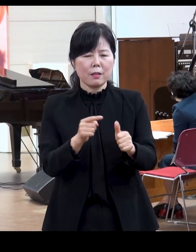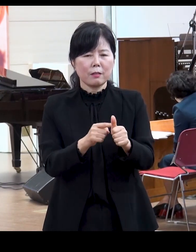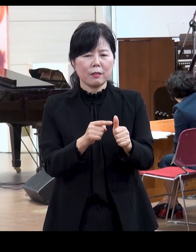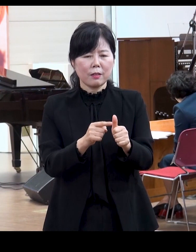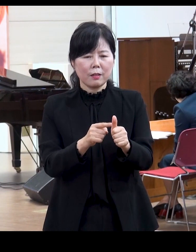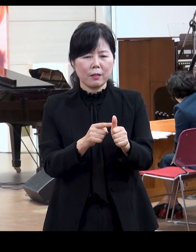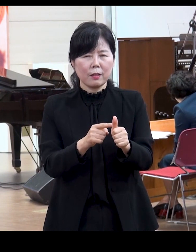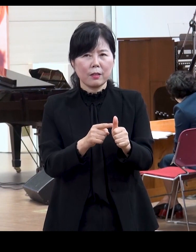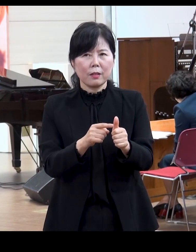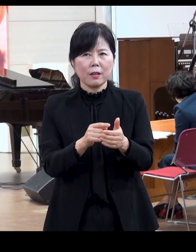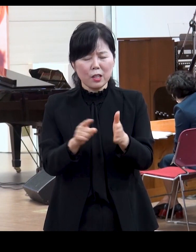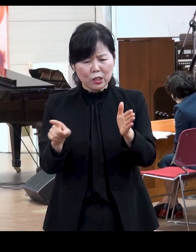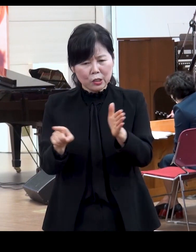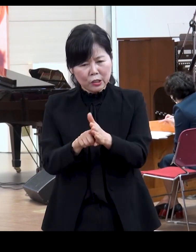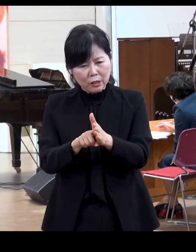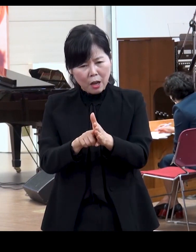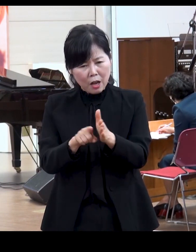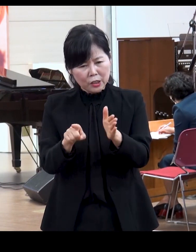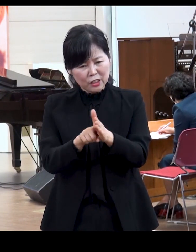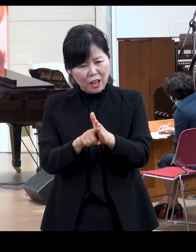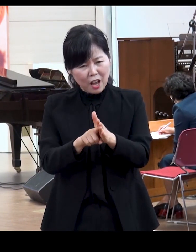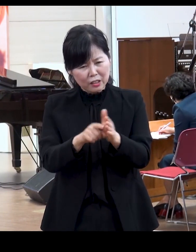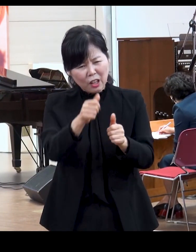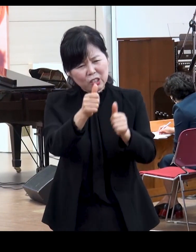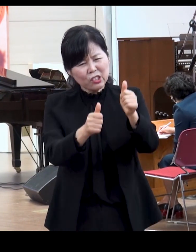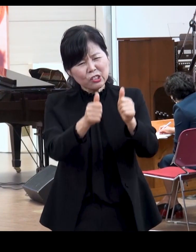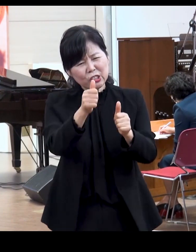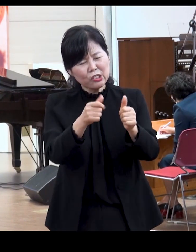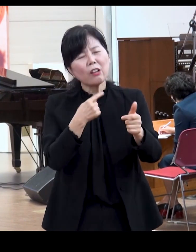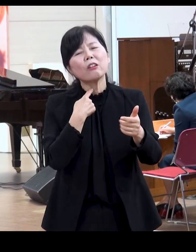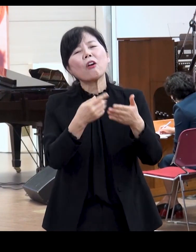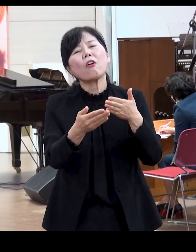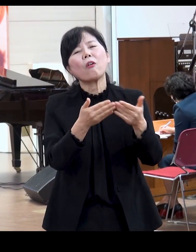아들이 그동안 자기가 주일학교 때부터 갖고 있던 신앙의 테스트를 받았어요.